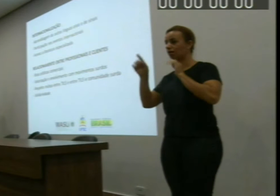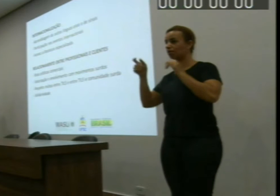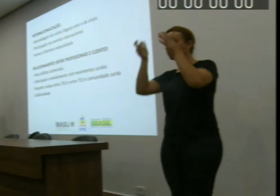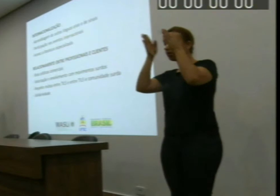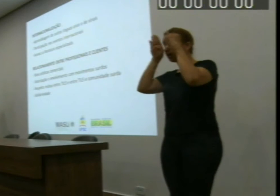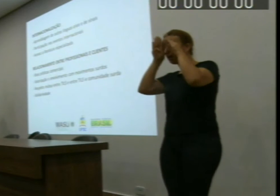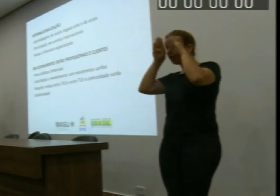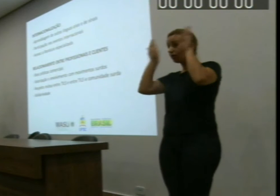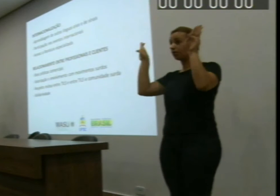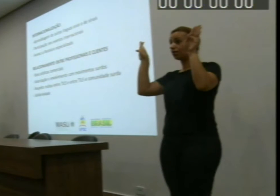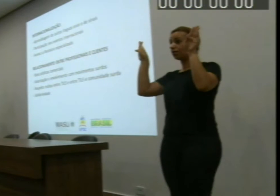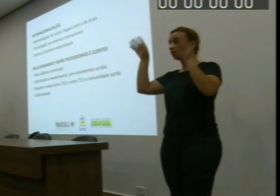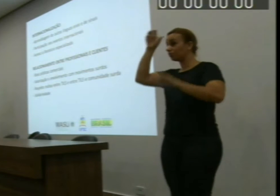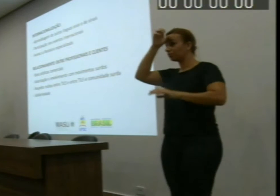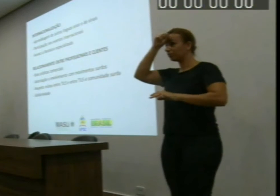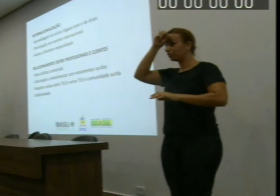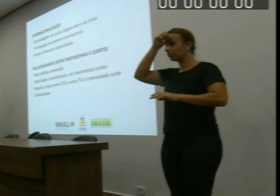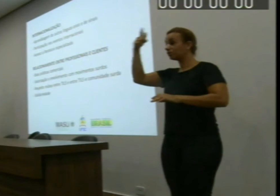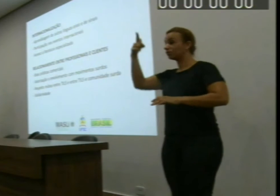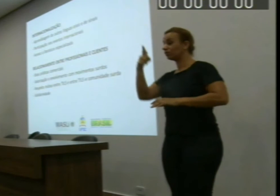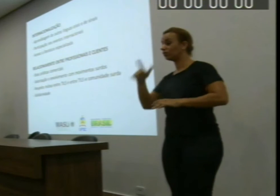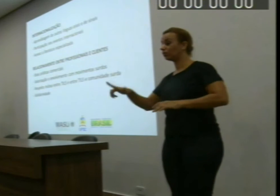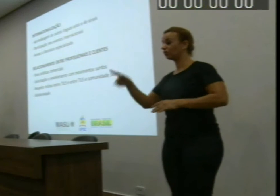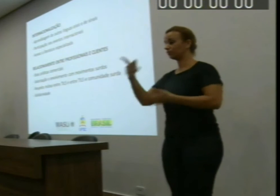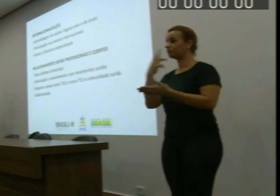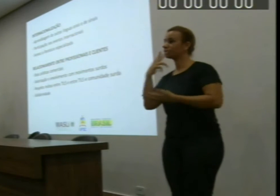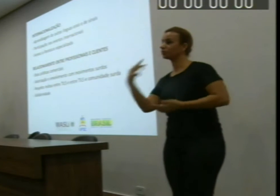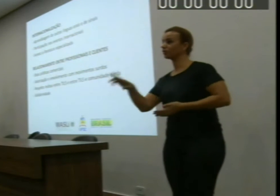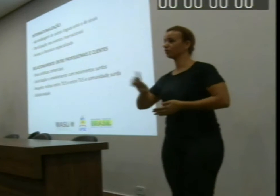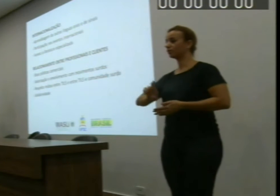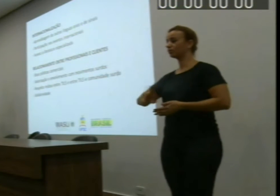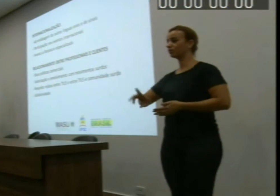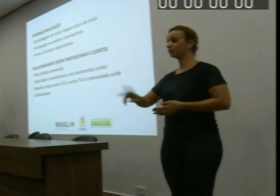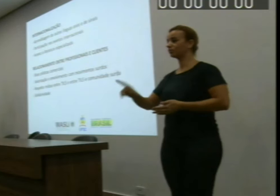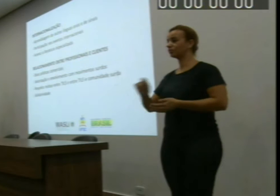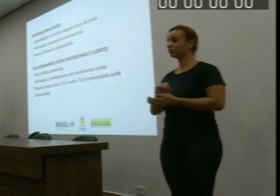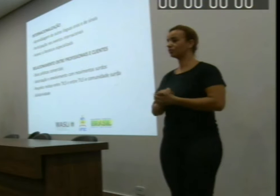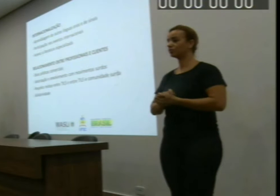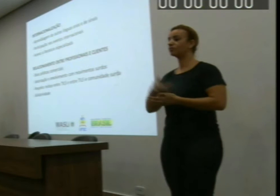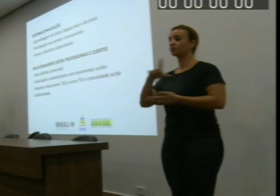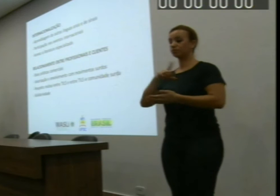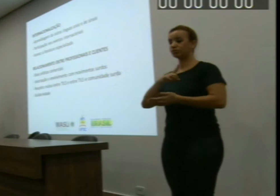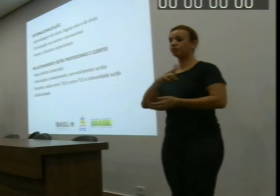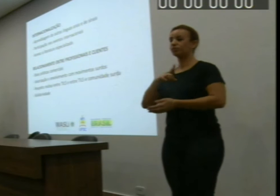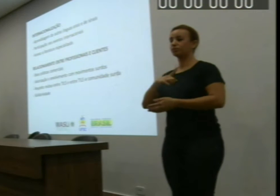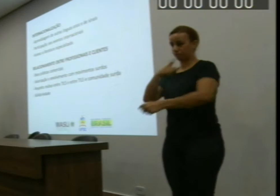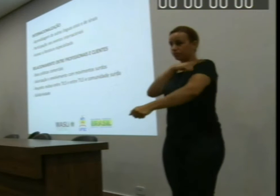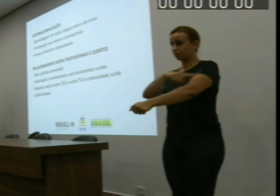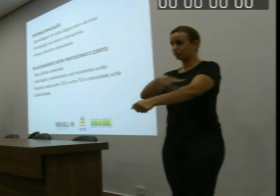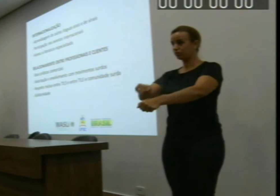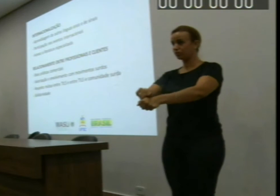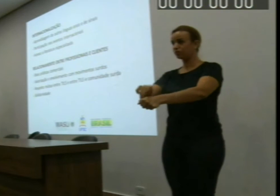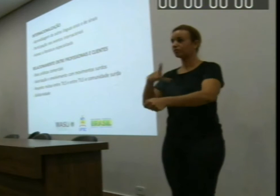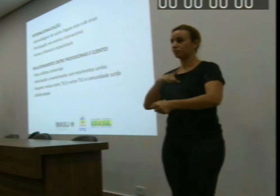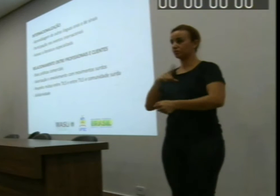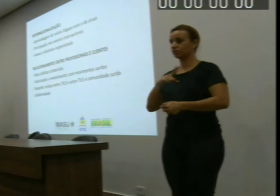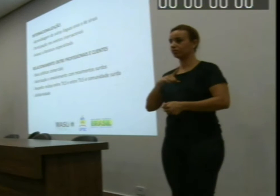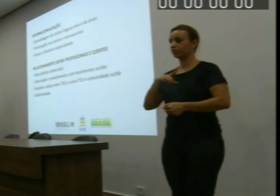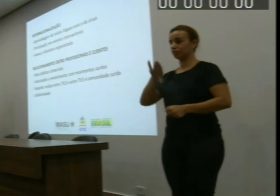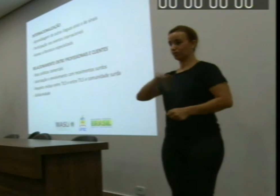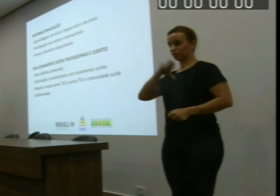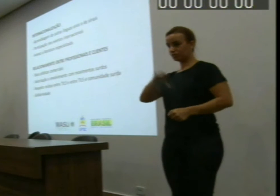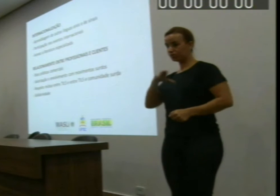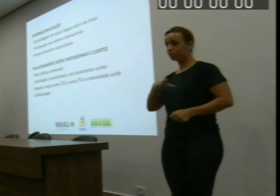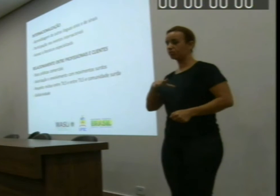internacionalização e do aprendizado de outras línguas isso ajuda o intérprete educacional porque na educação a gente também lida com o inglês e com espanhol